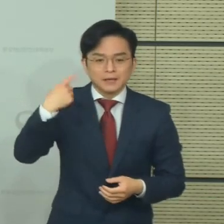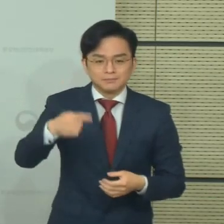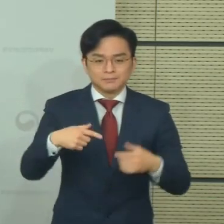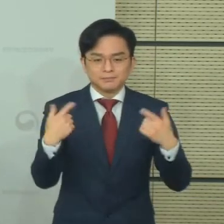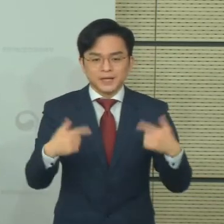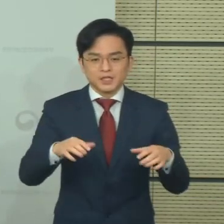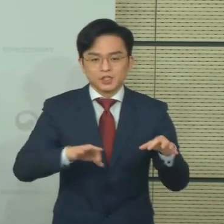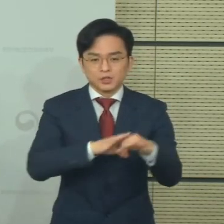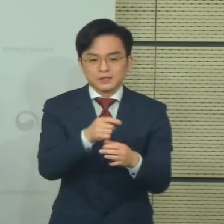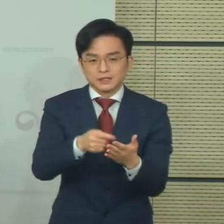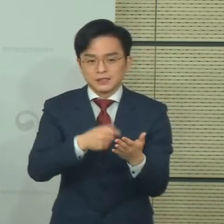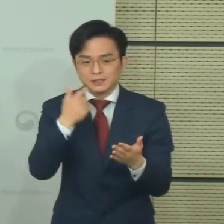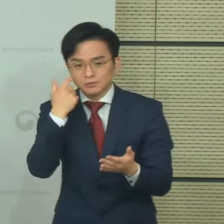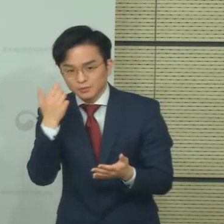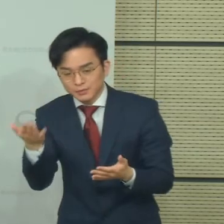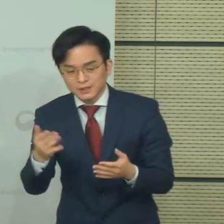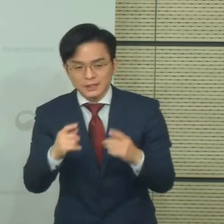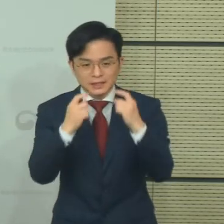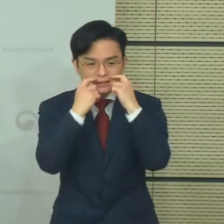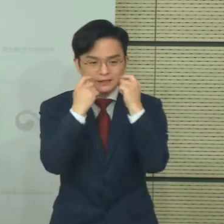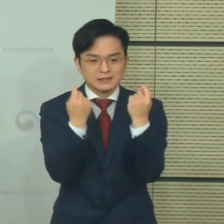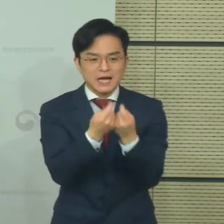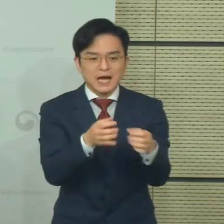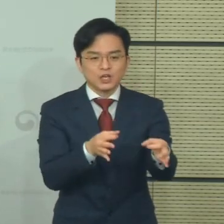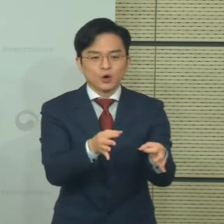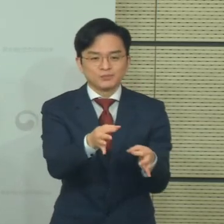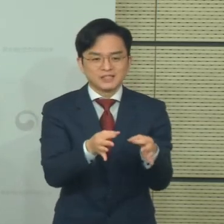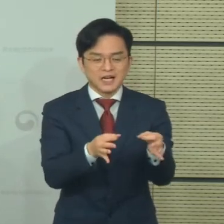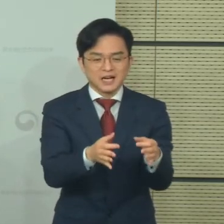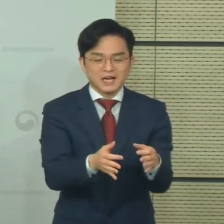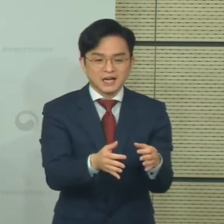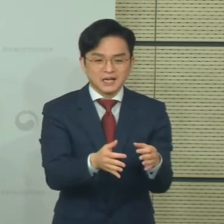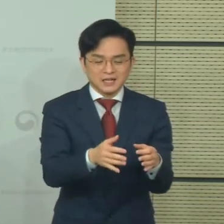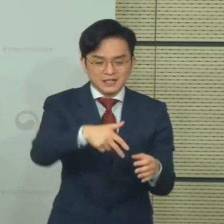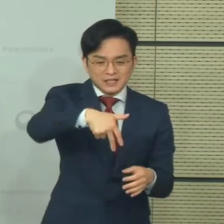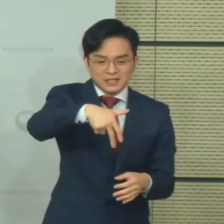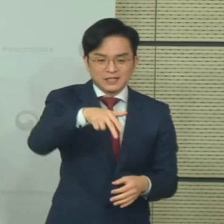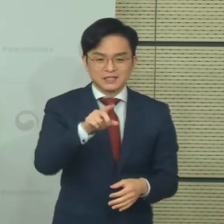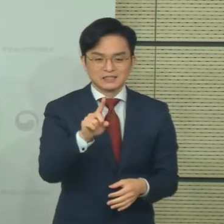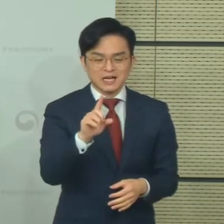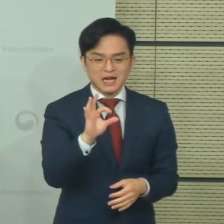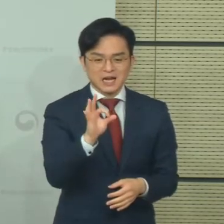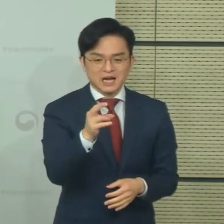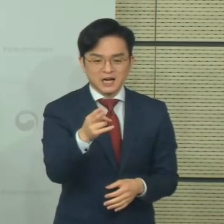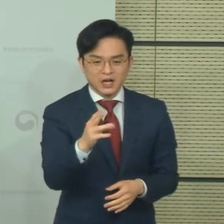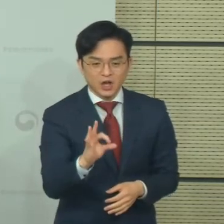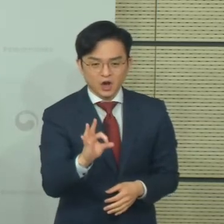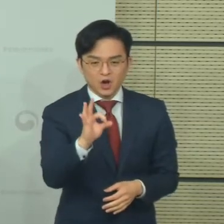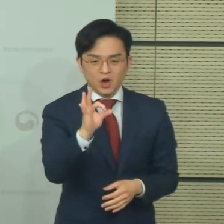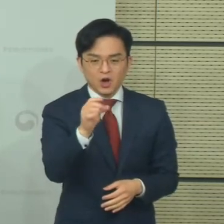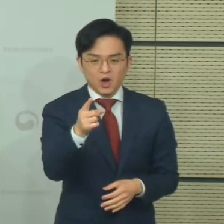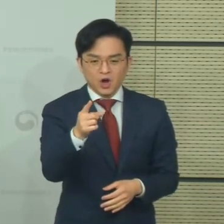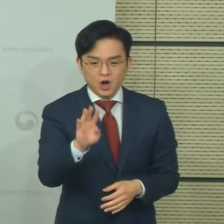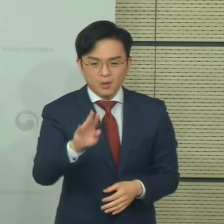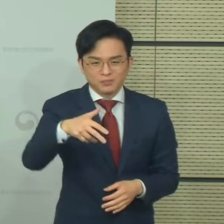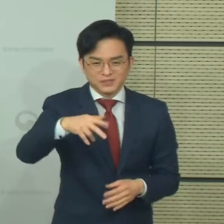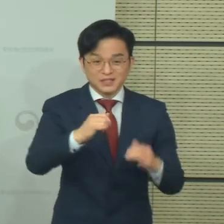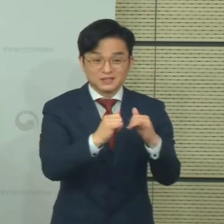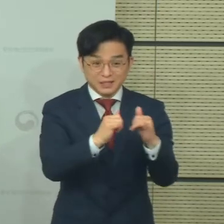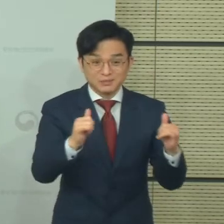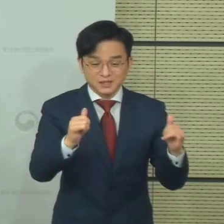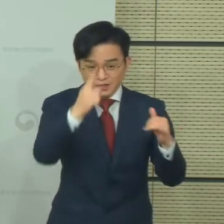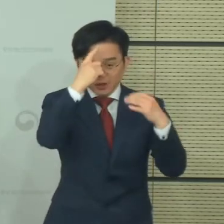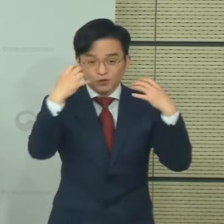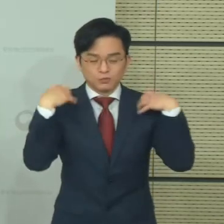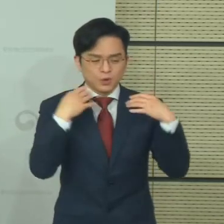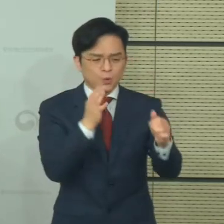질의입니다. 자영업자들에게 휴업 공고 등이 나가고 있는데 이와 관련했을 때 자영업자들에 대한 영업 손실이나